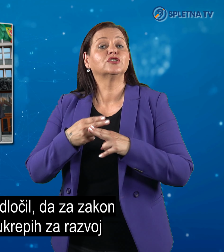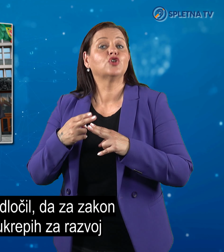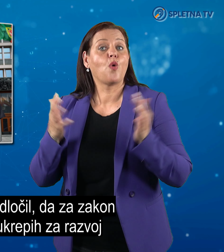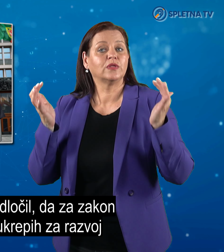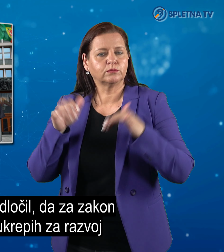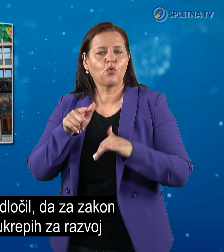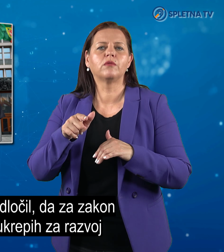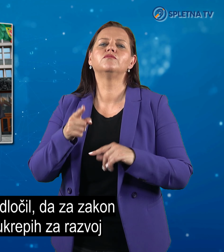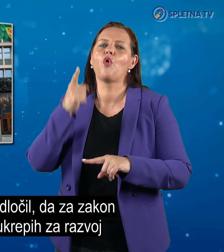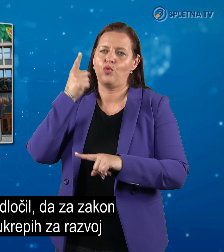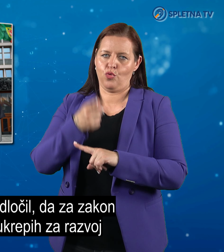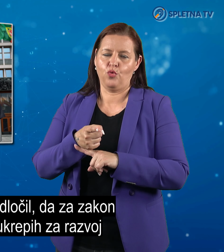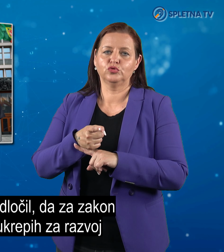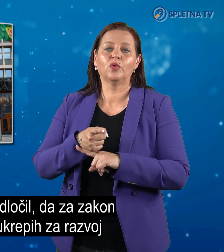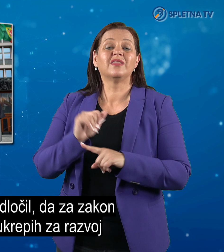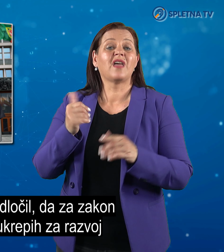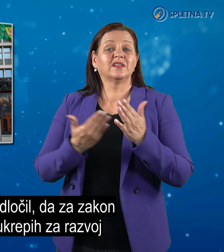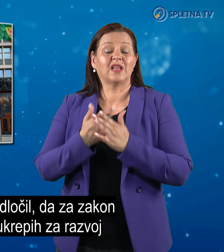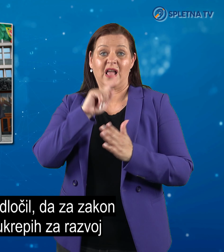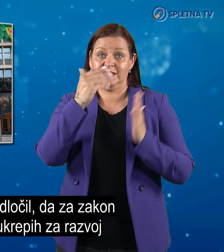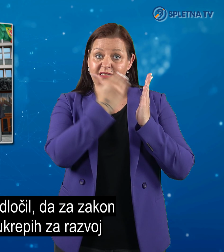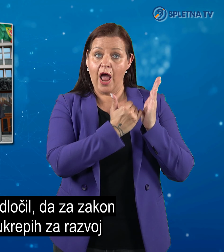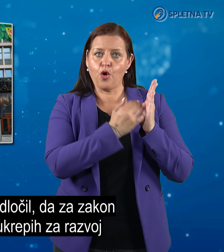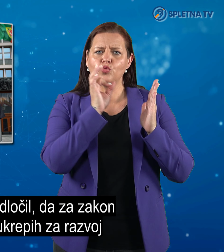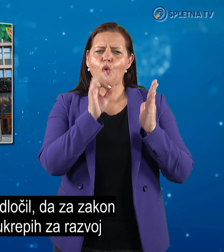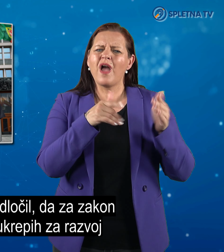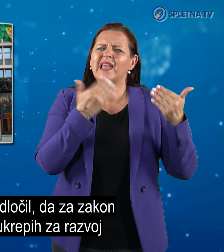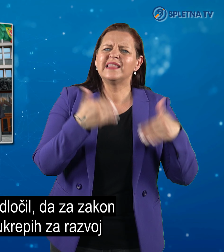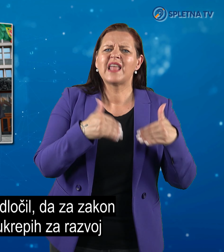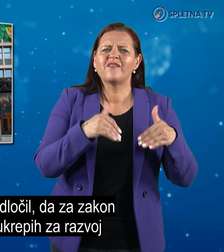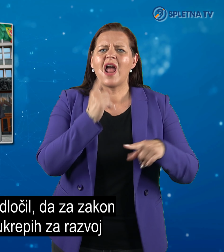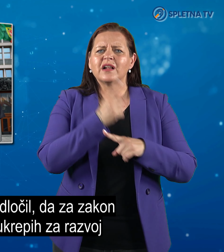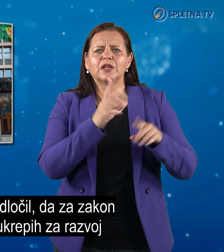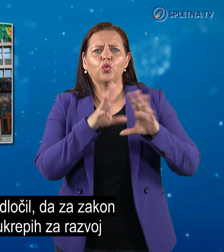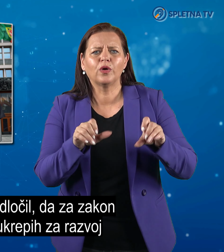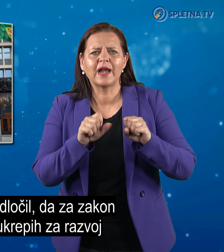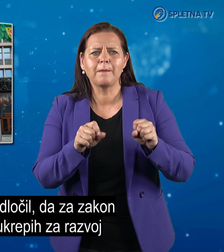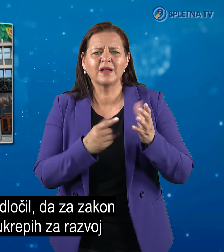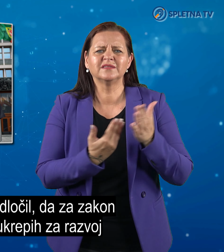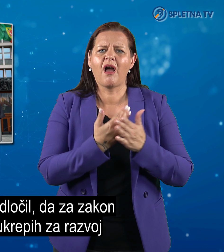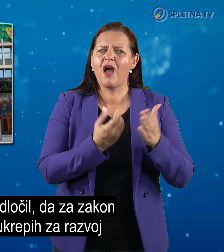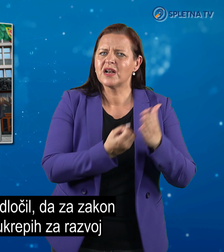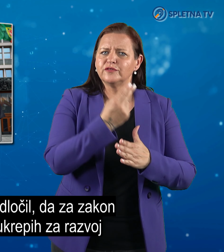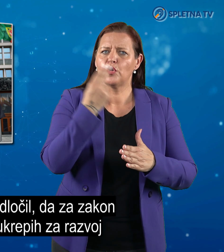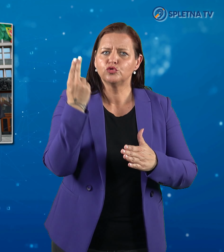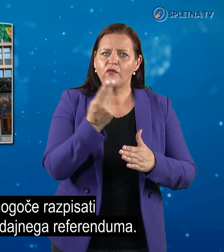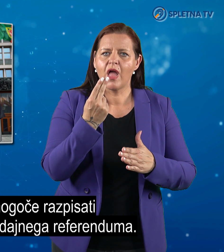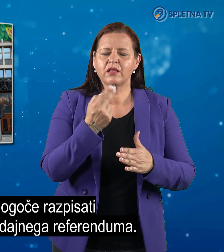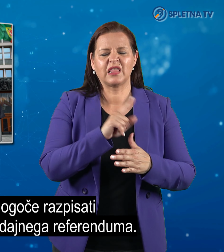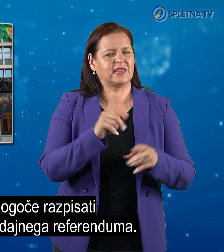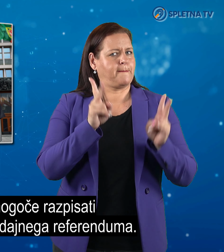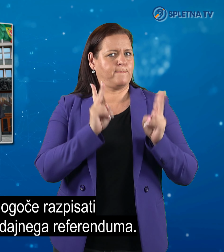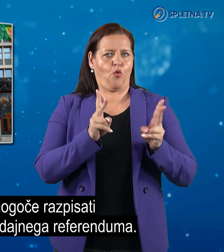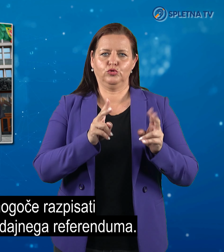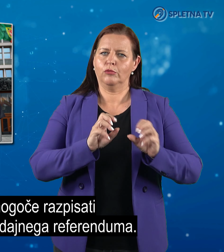Državni zbor je odločil, da za zakon o interventnih ukrepih za razvoj Slovenije ni mogoče razpisati naknadnega